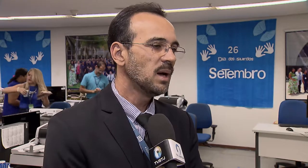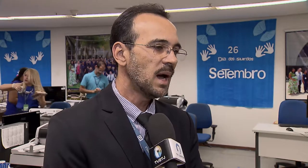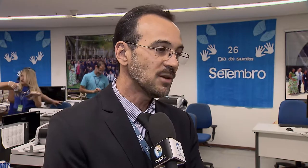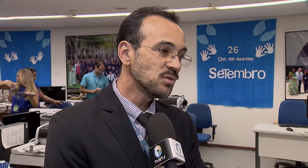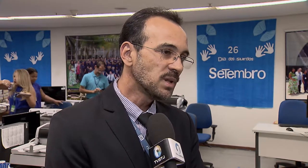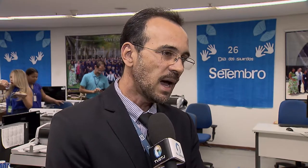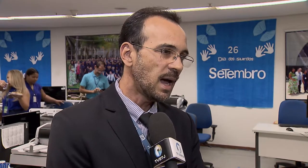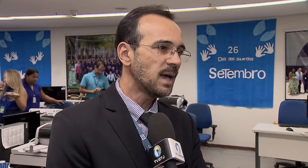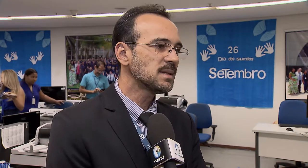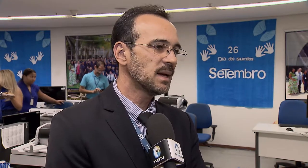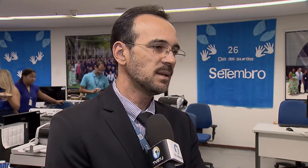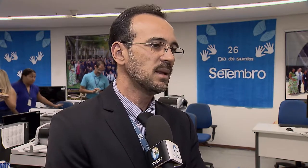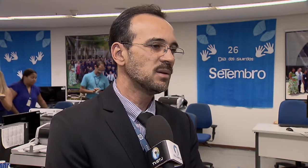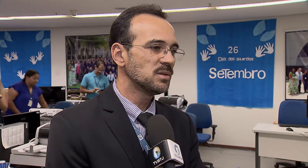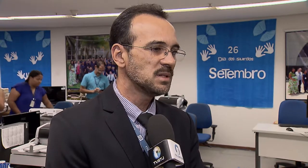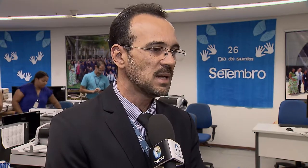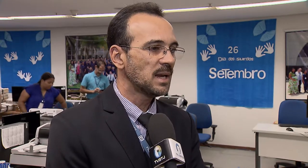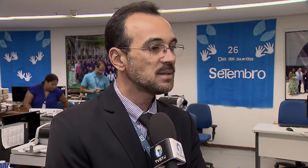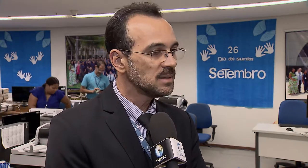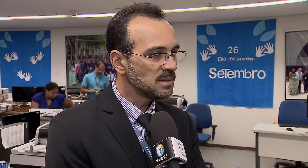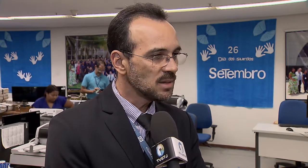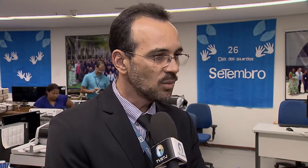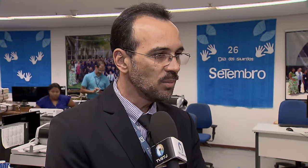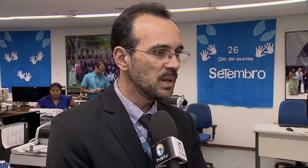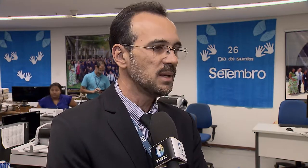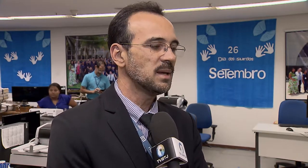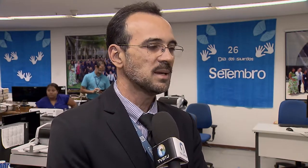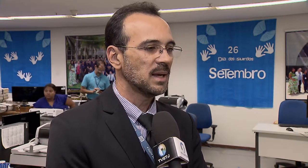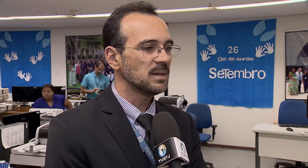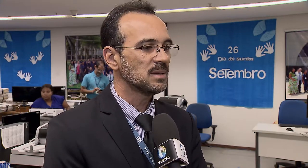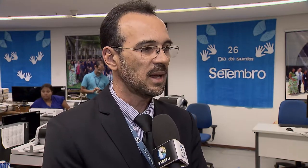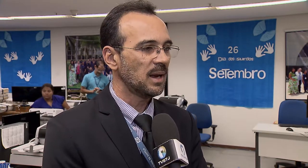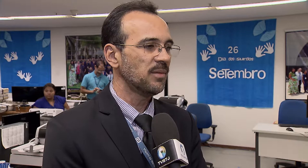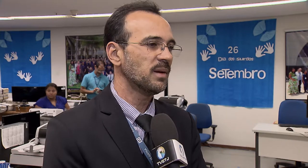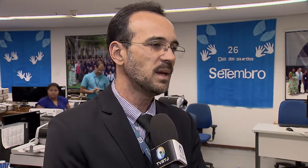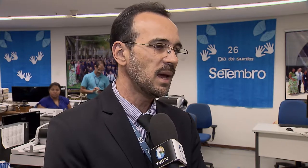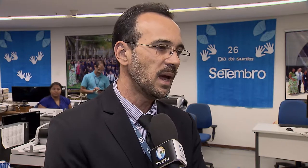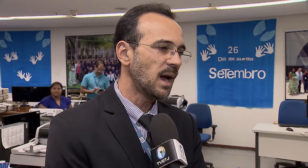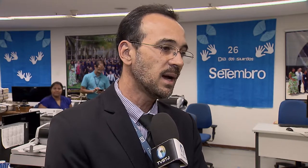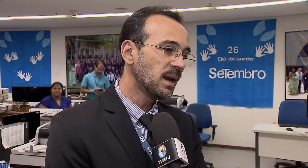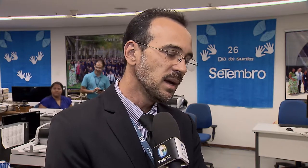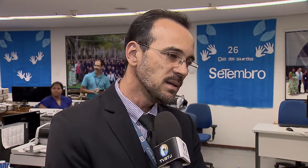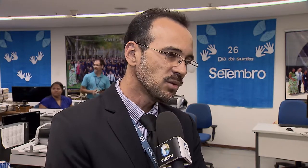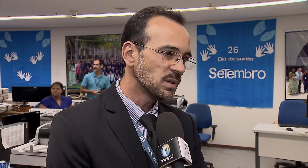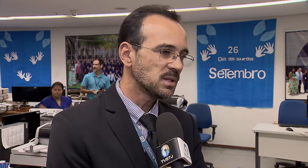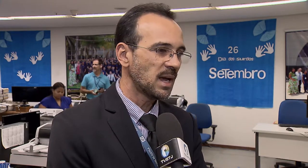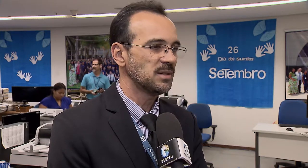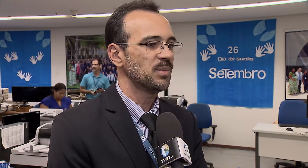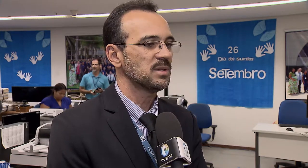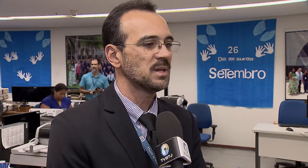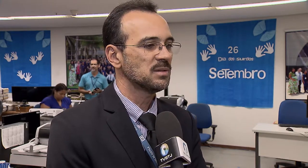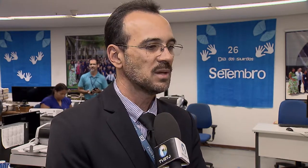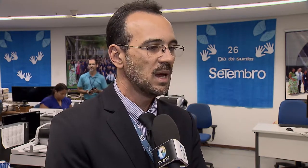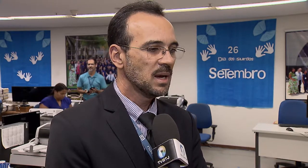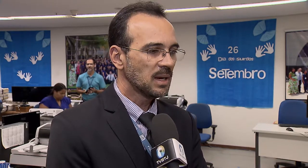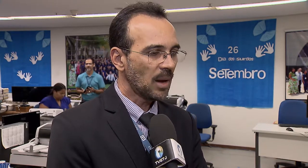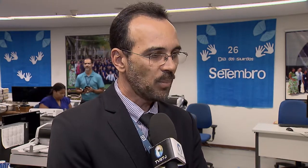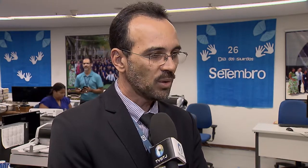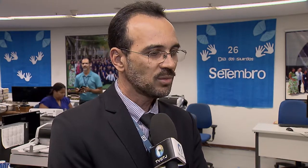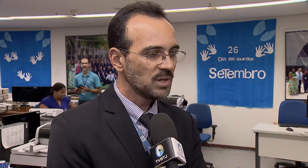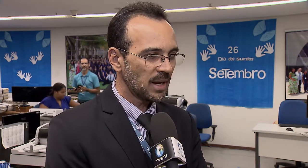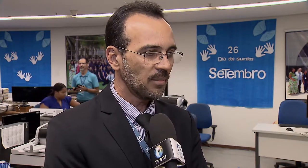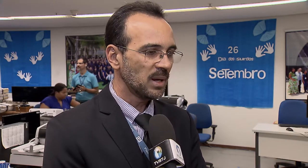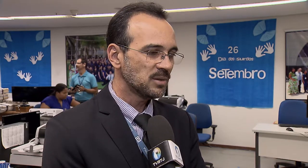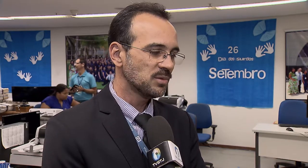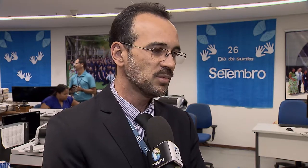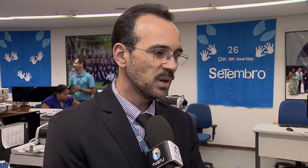conseguirão ajudar a Secretaria Judiciária a se desincumbir dessa grande tarefa, que é a grande quantidade de processos que